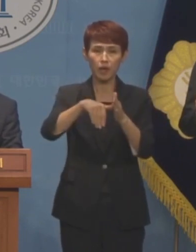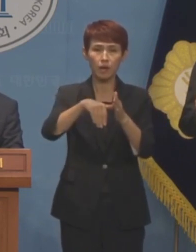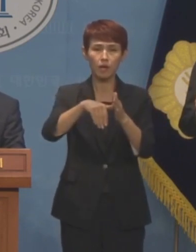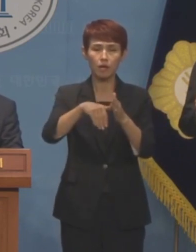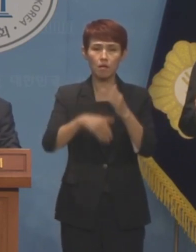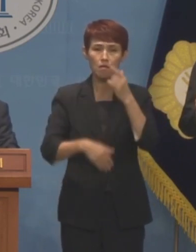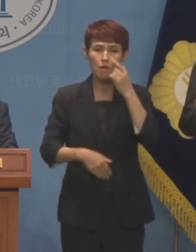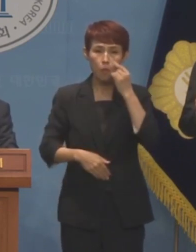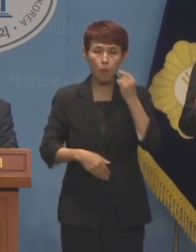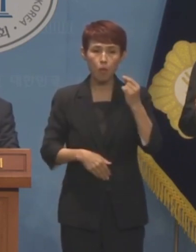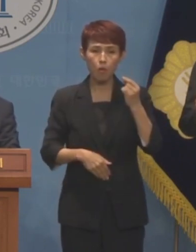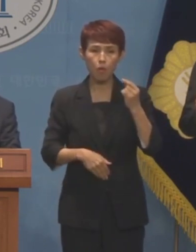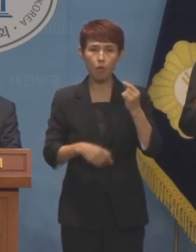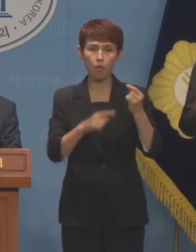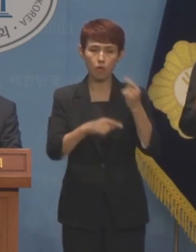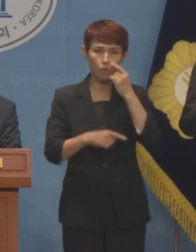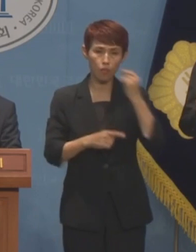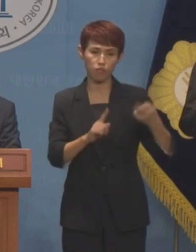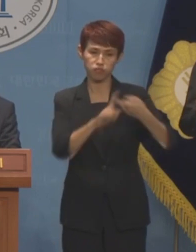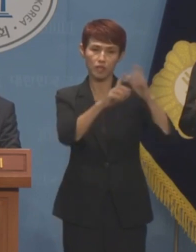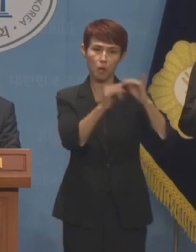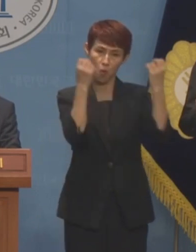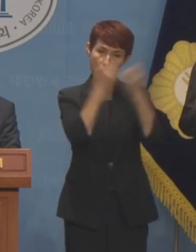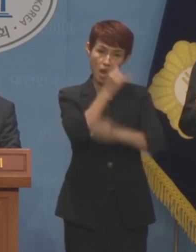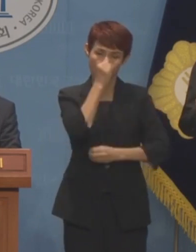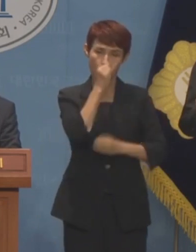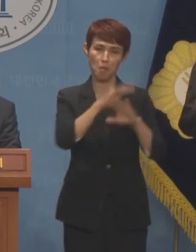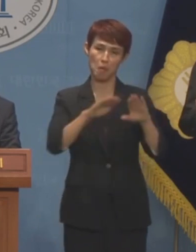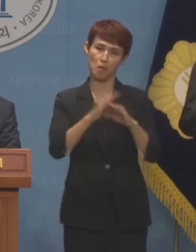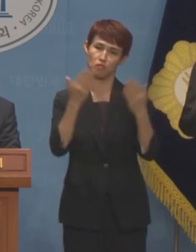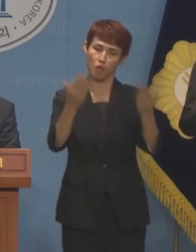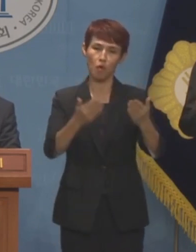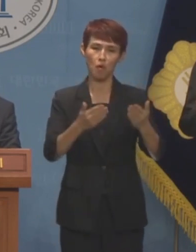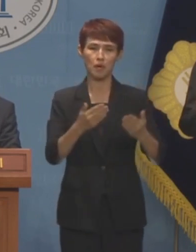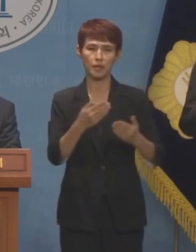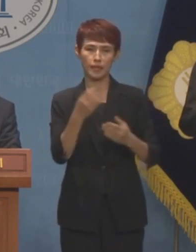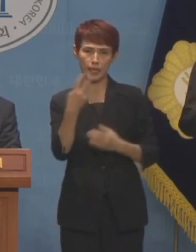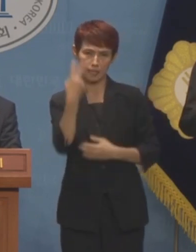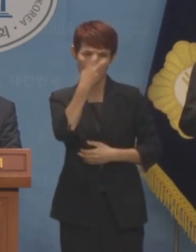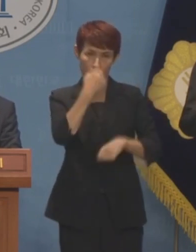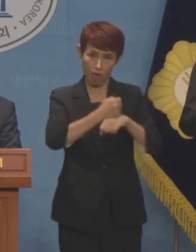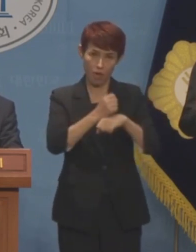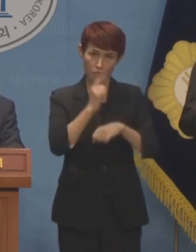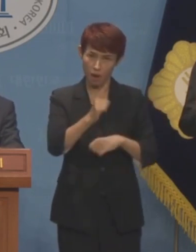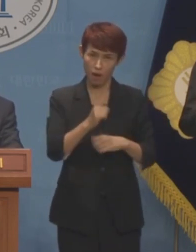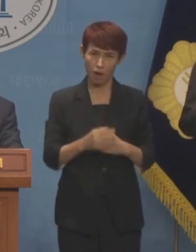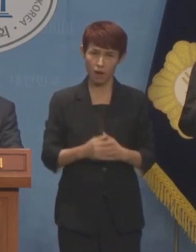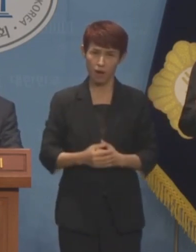개최해오던 광복절 경축식을 변환간 취소하고 김 관장에 대해서